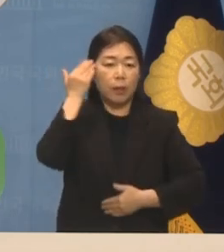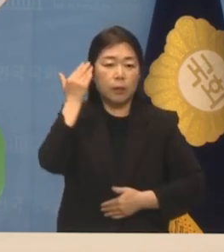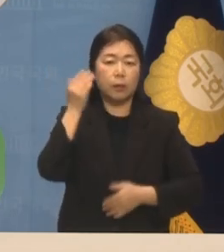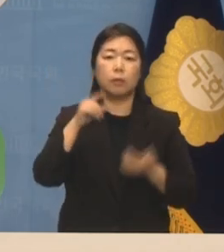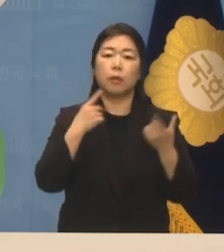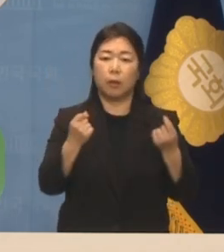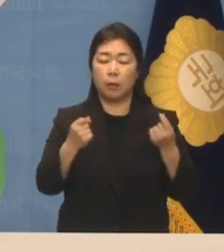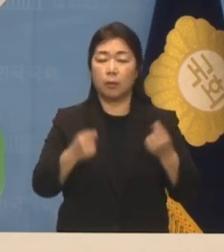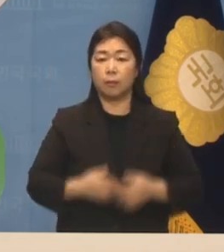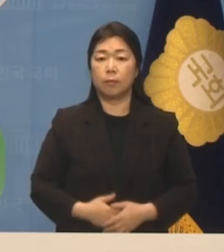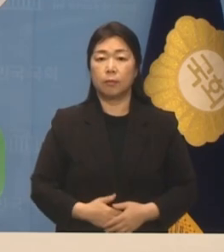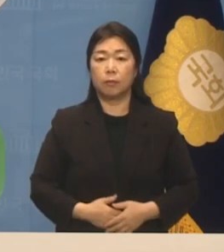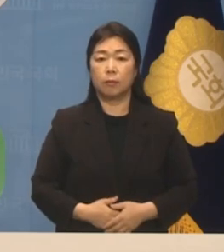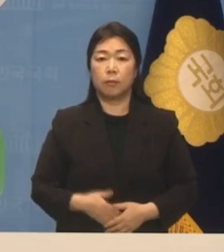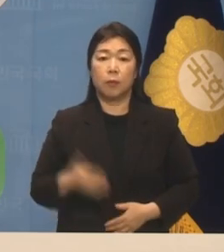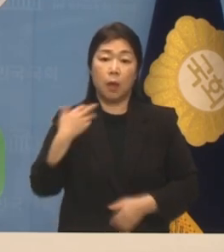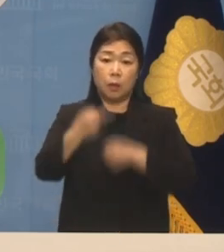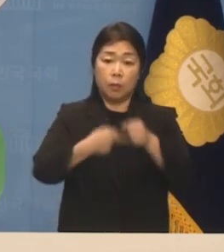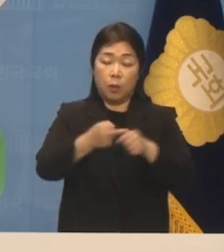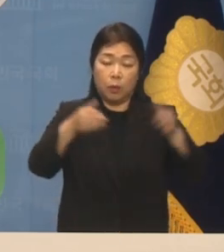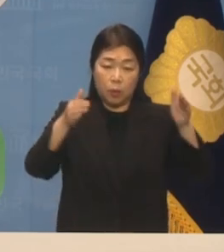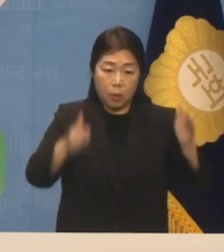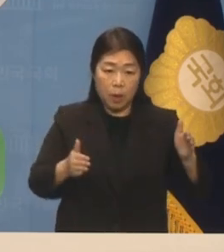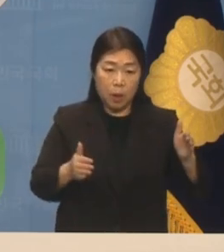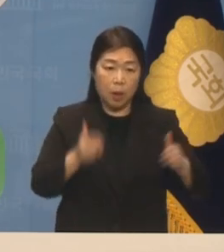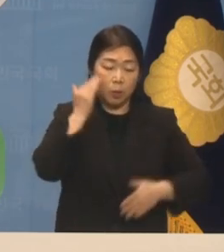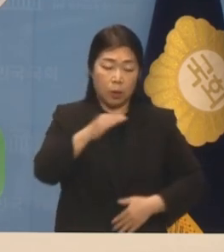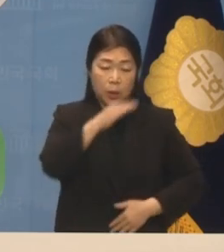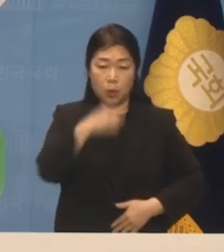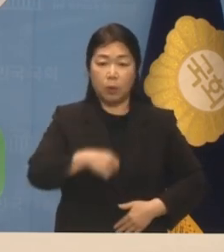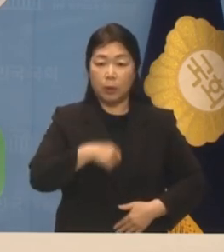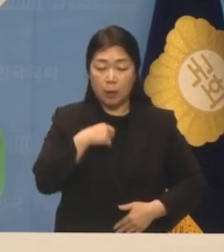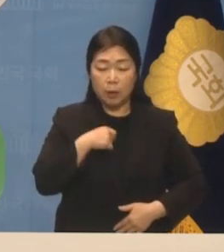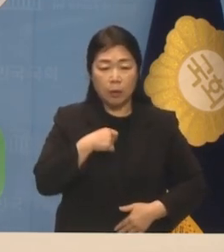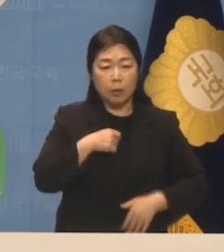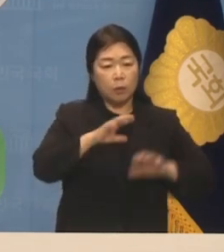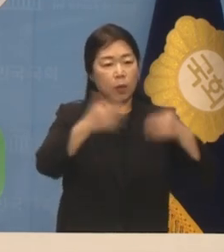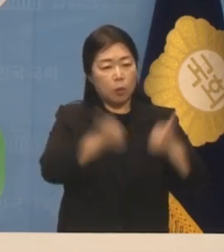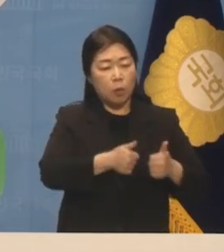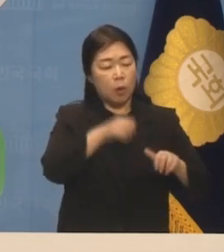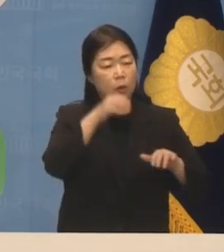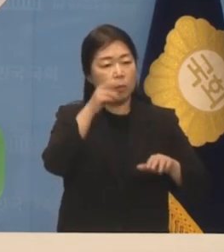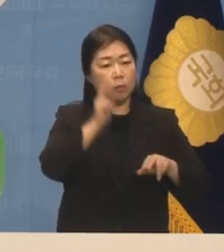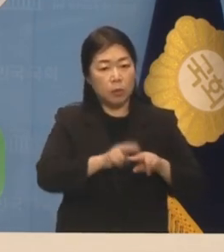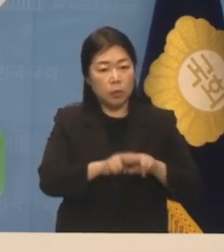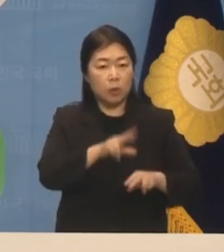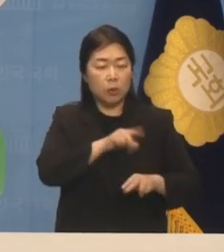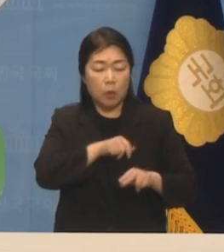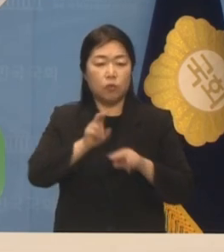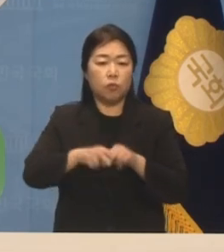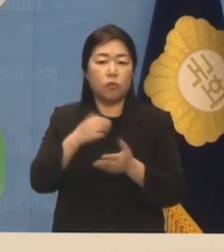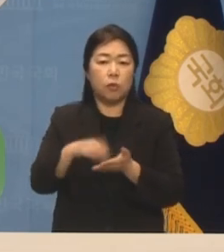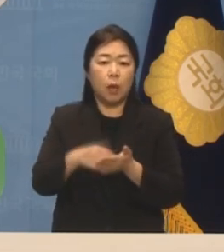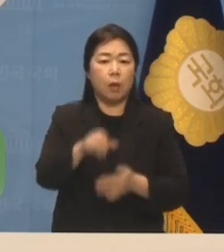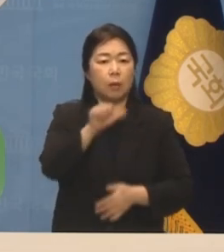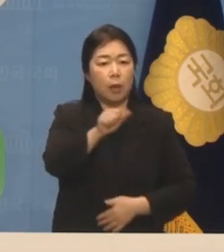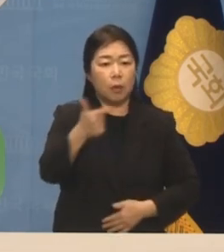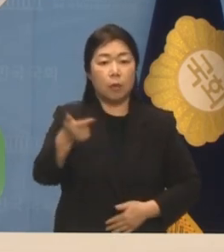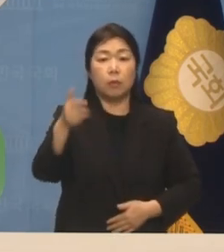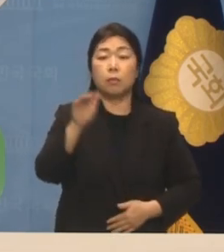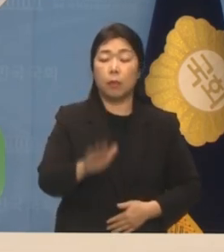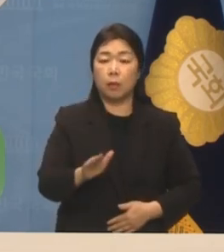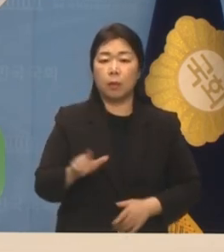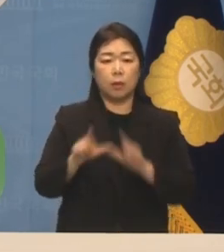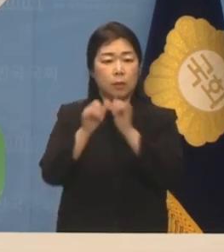12년간 녹색정의당은 5, 6석의 적은 의석이었음에도 해내겠다고 시민들에게